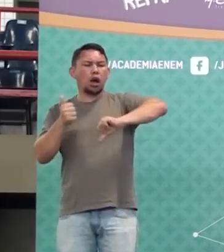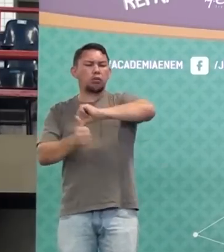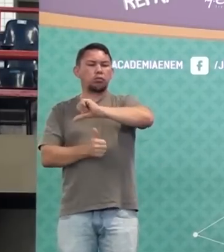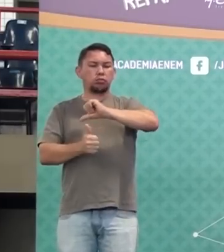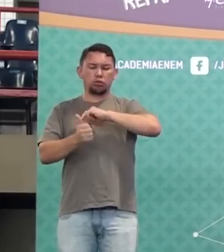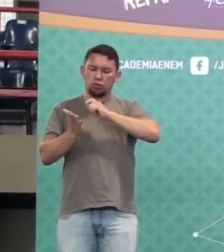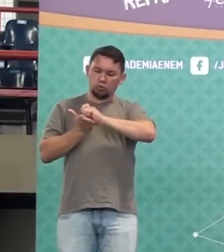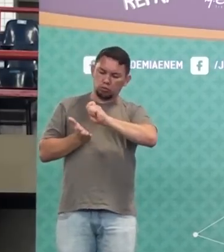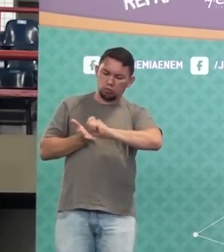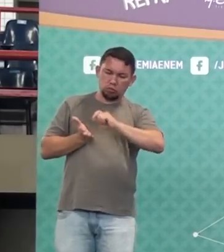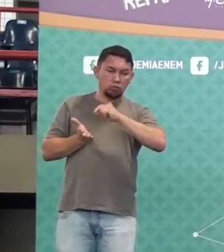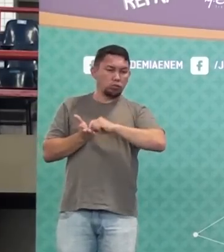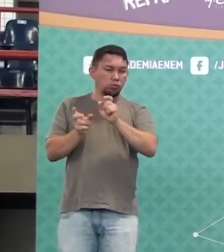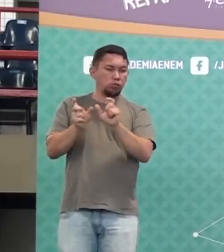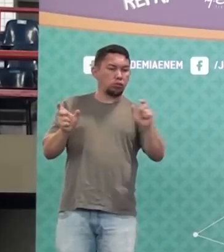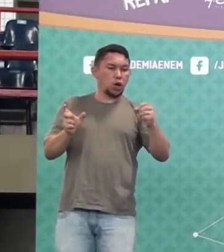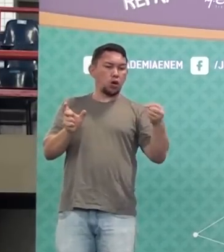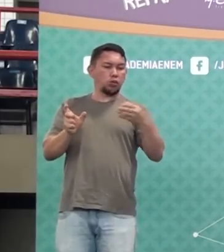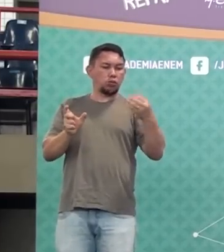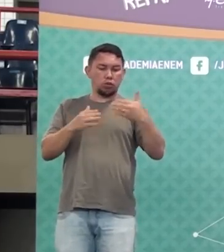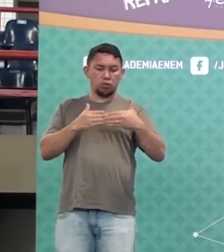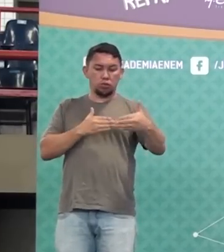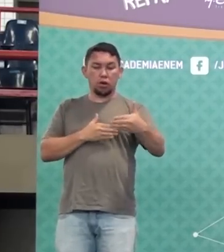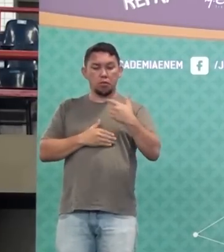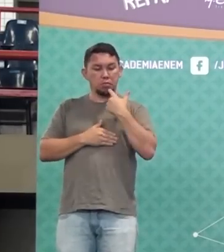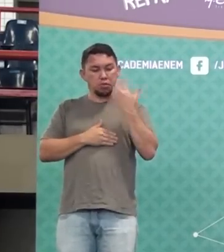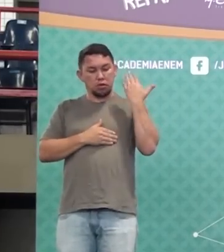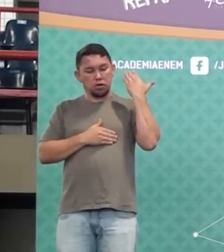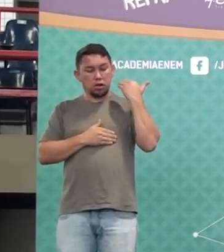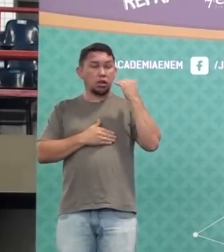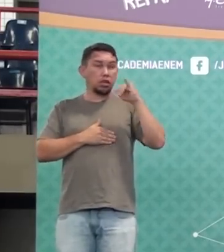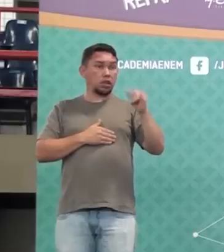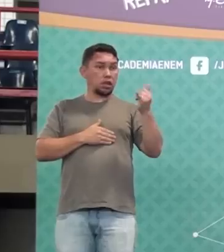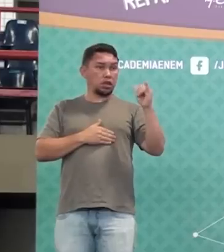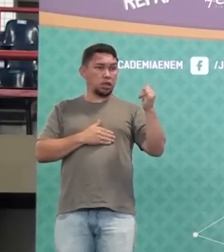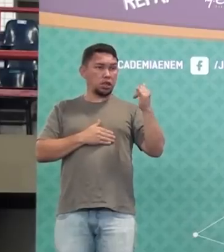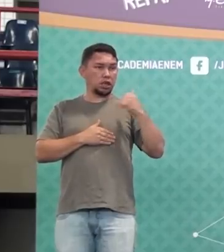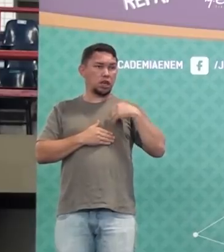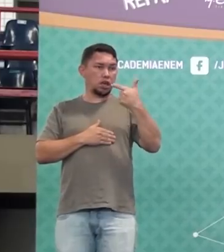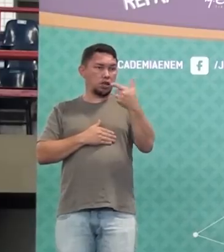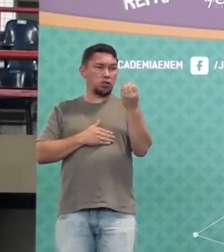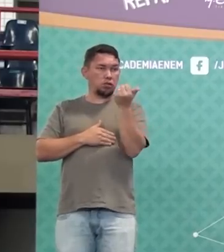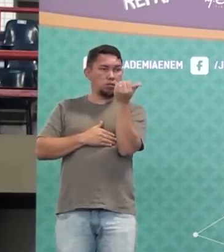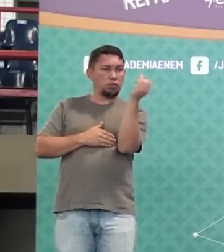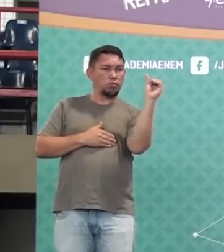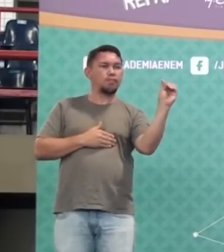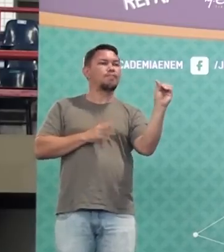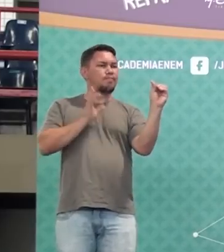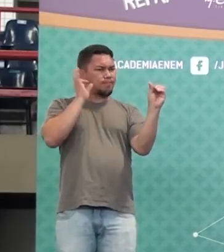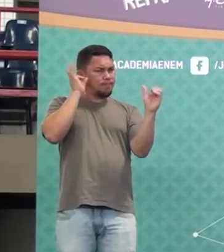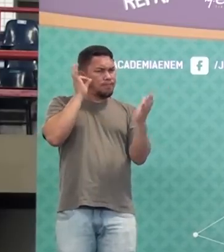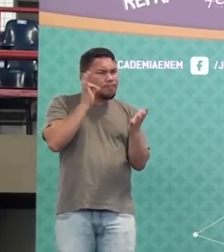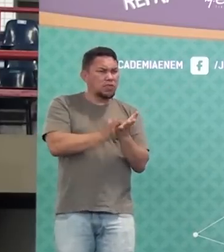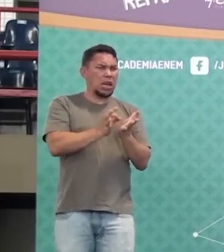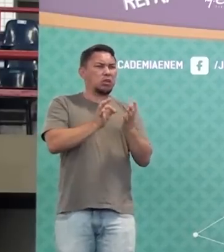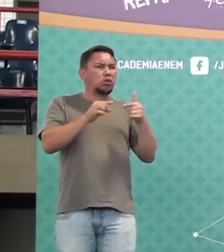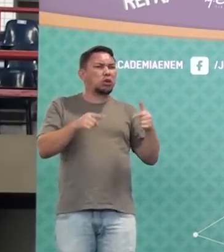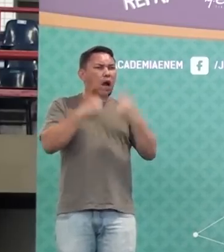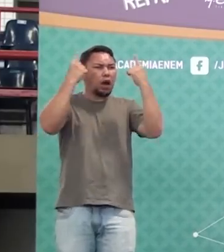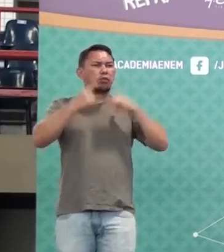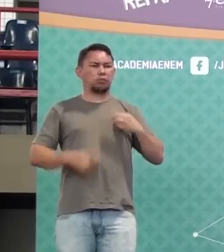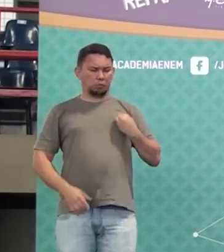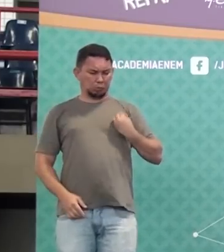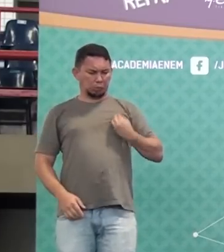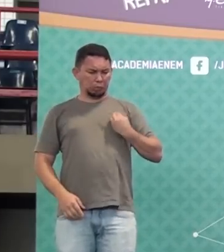estarmos escrevendo. A partir de janeiro deste ano, começou a funcionar a reforma ortográfica e